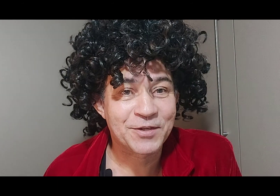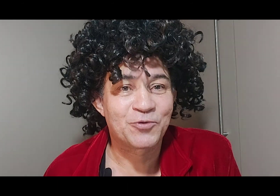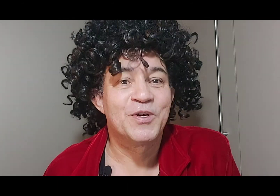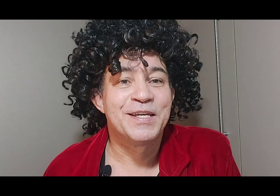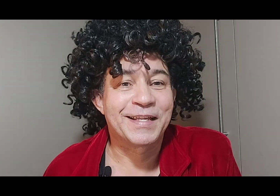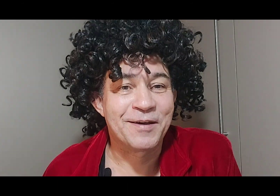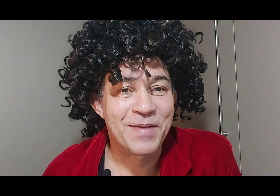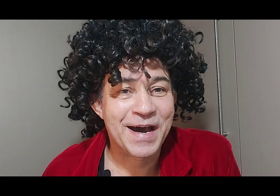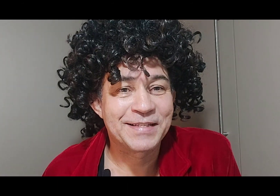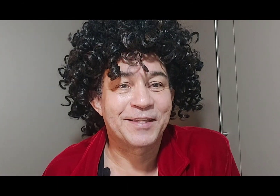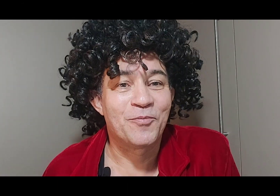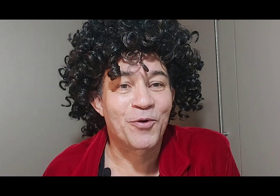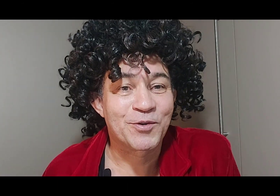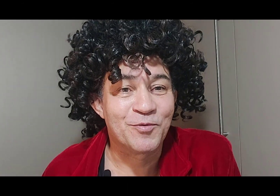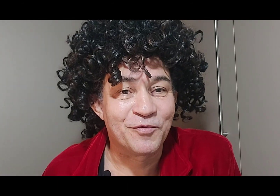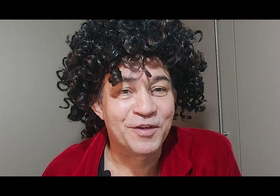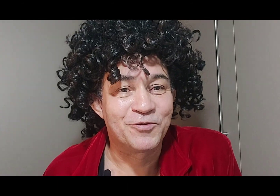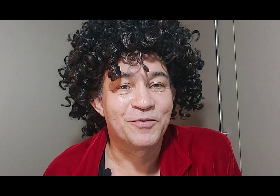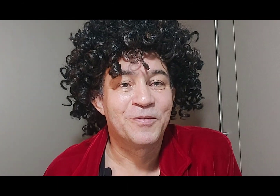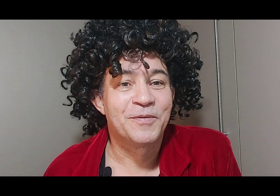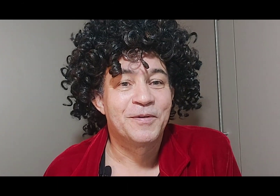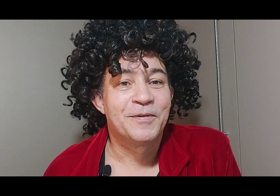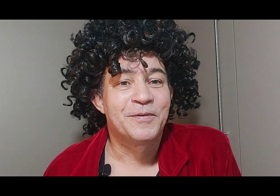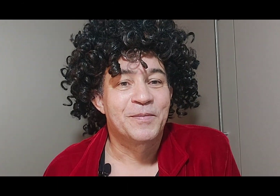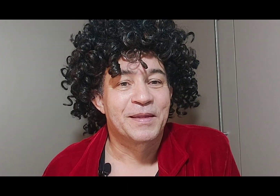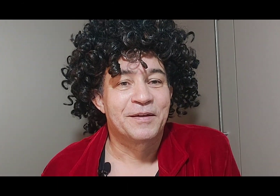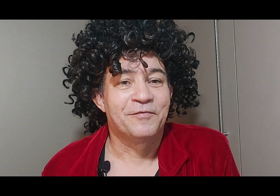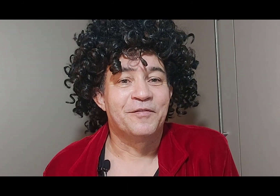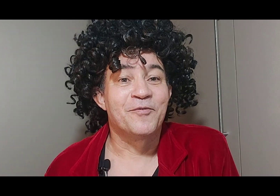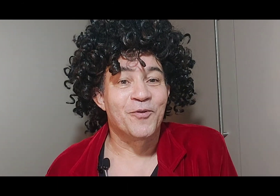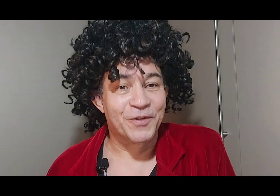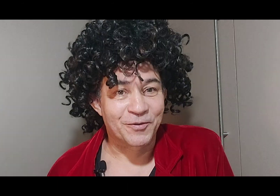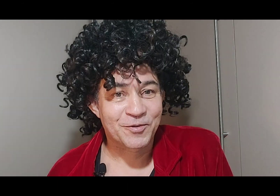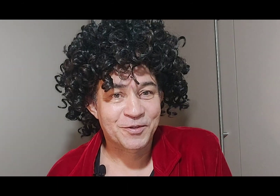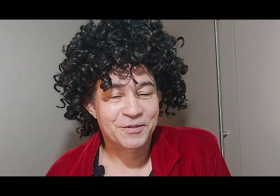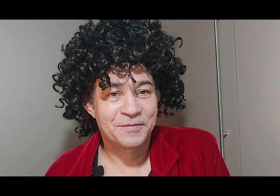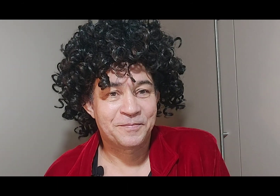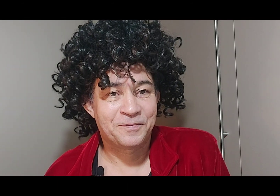um abraço e até mais, até um próximo vídeo. Vão com Deus.